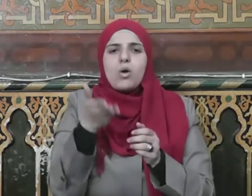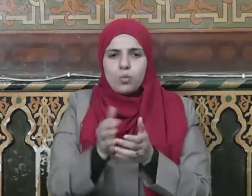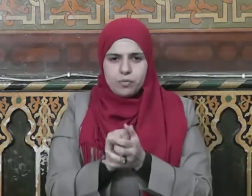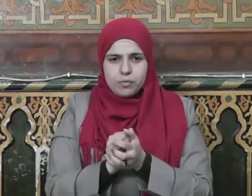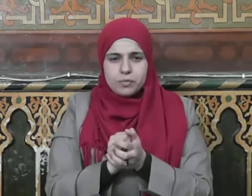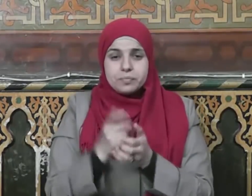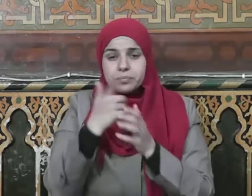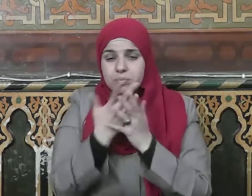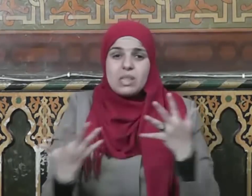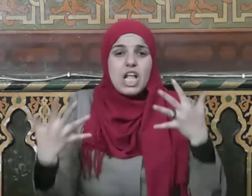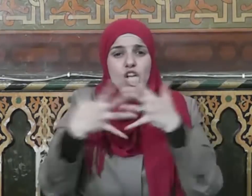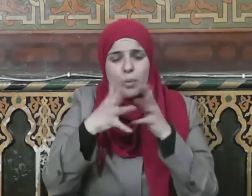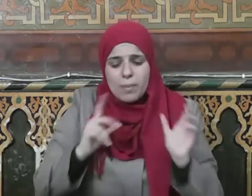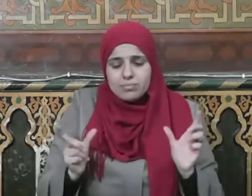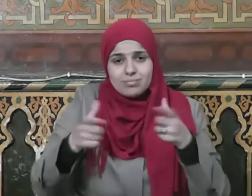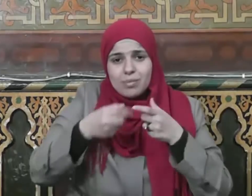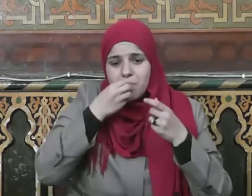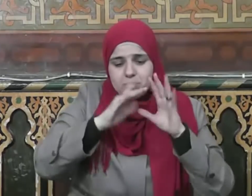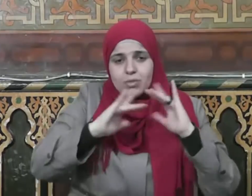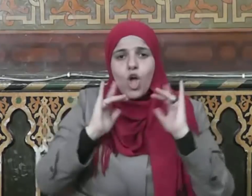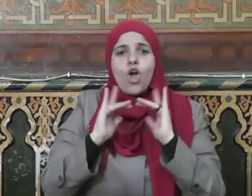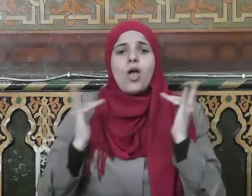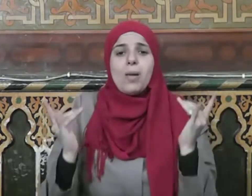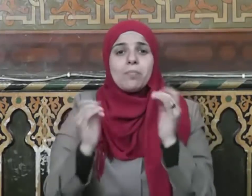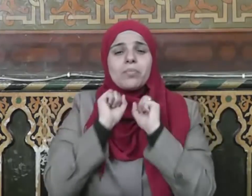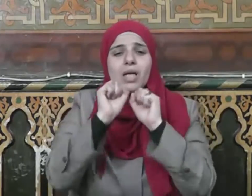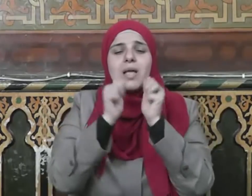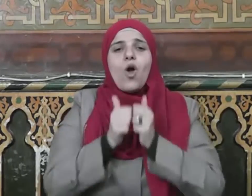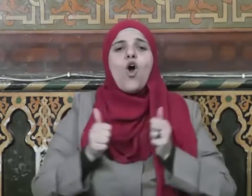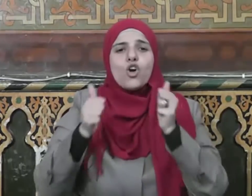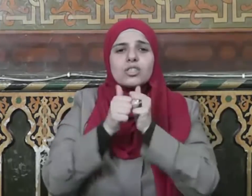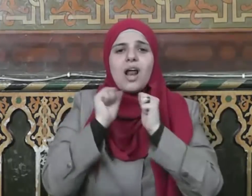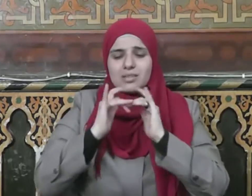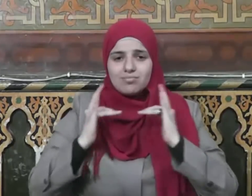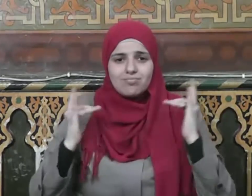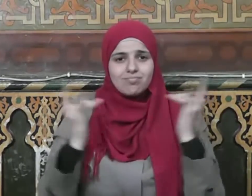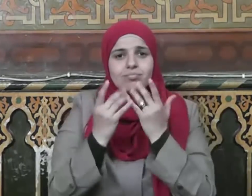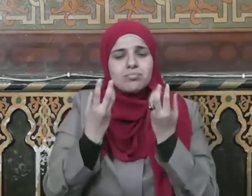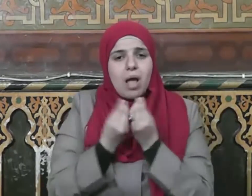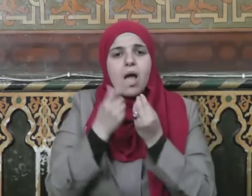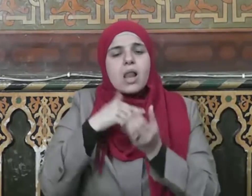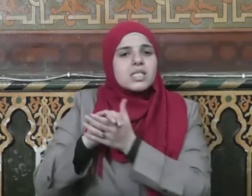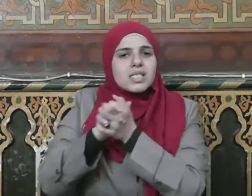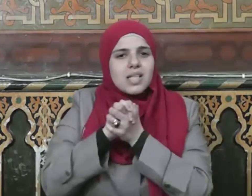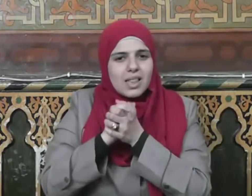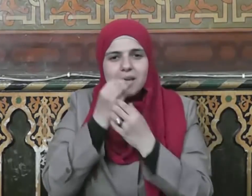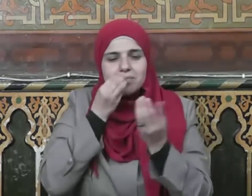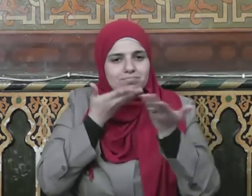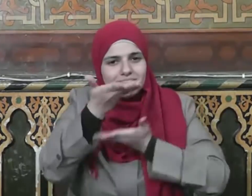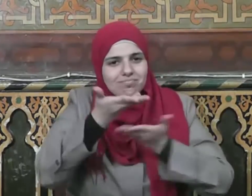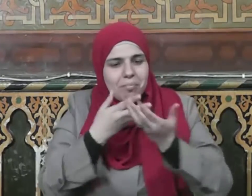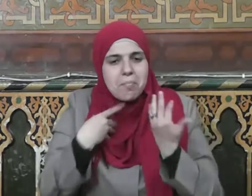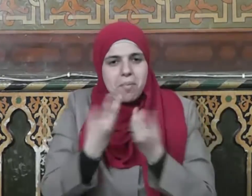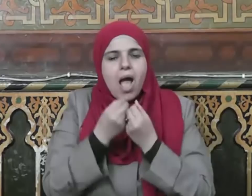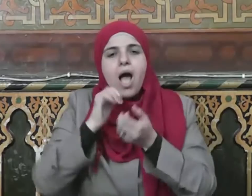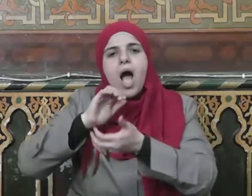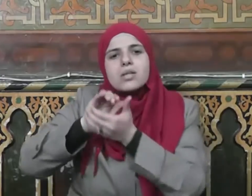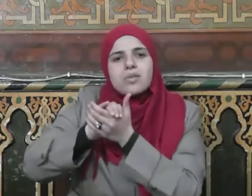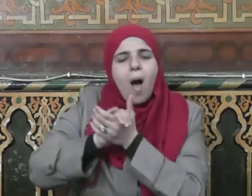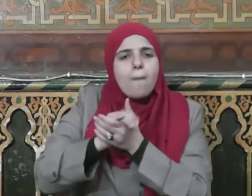بالاجتماع على مائدة الأسرة، مائدة العائلة، مائدة الأصدقاء، مائدة الزملاء. كما أن